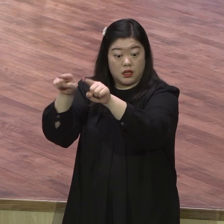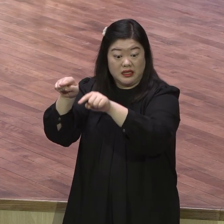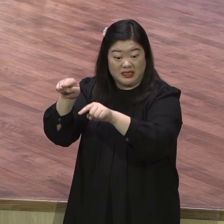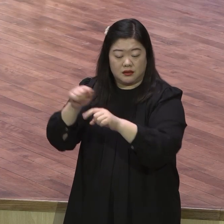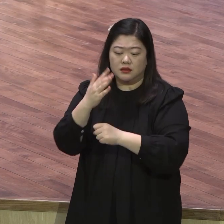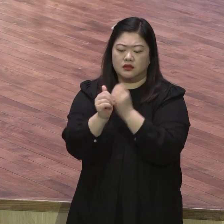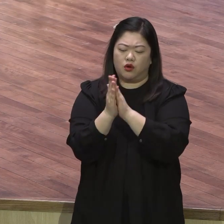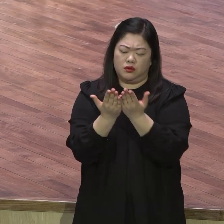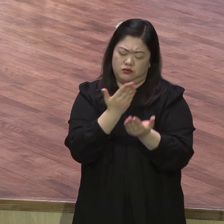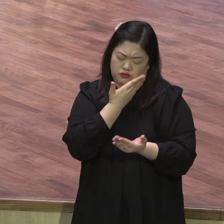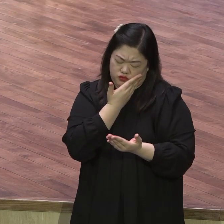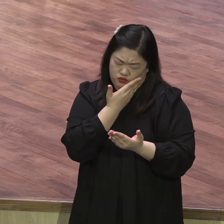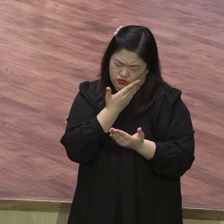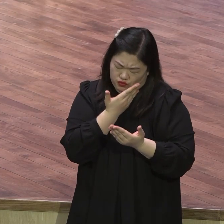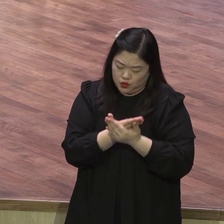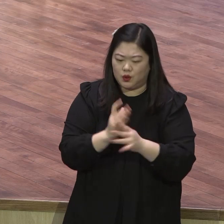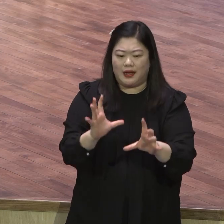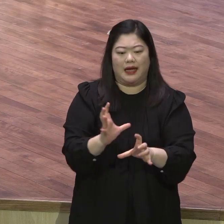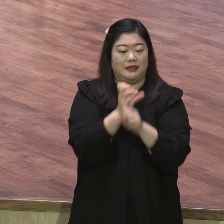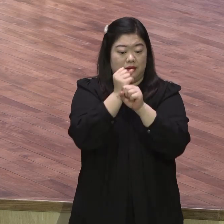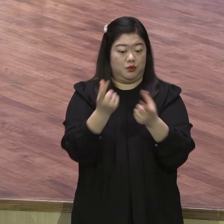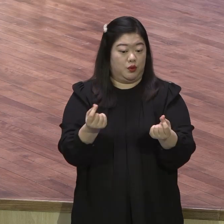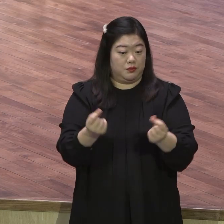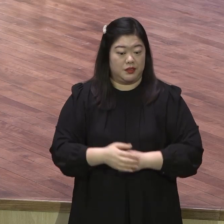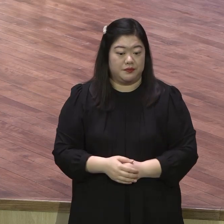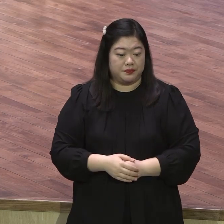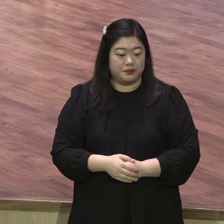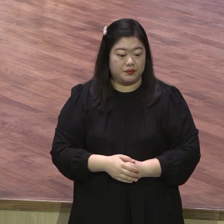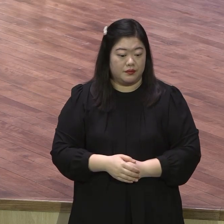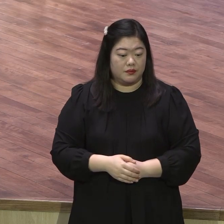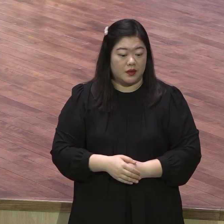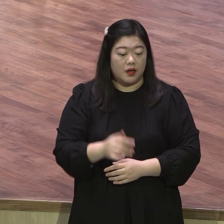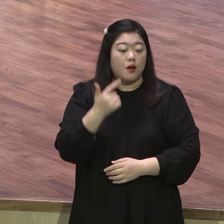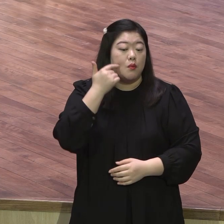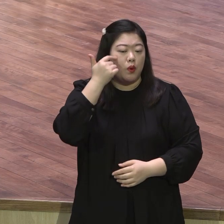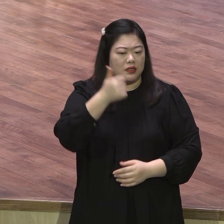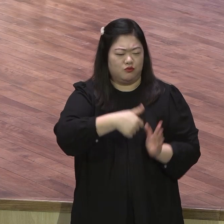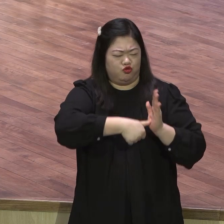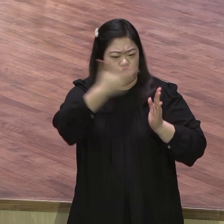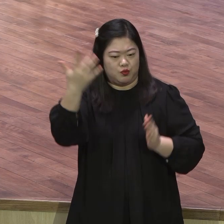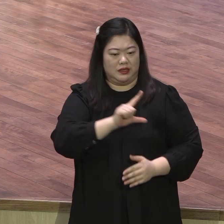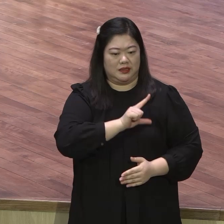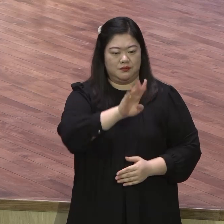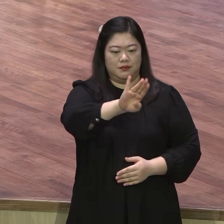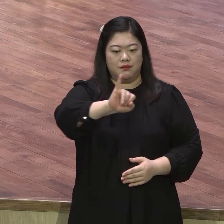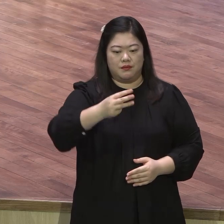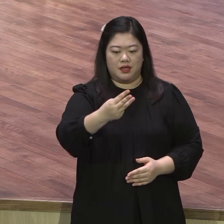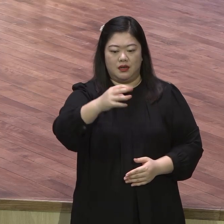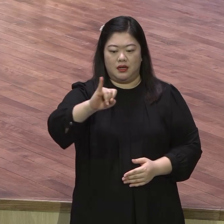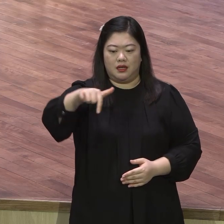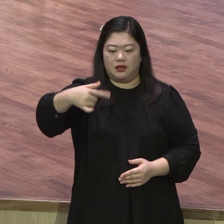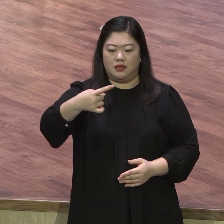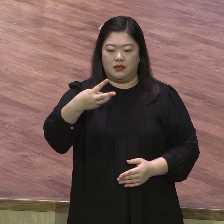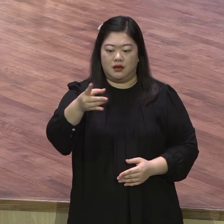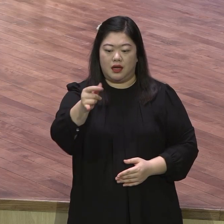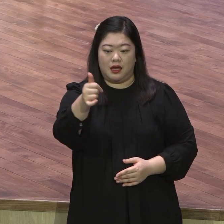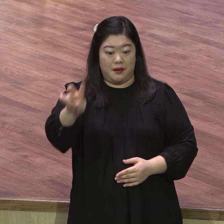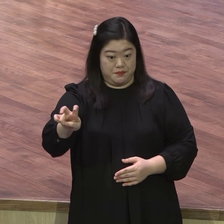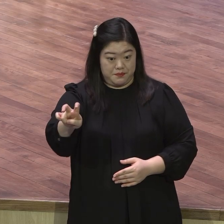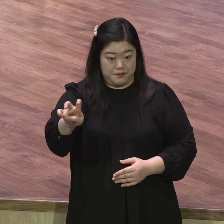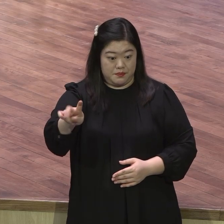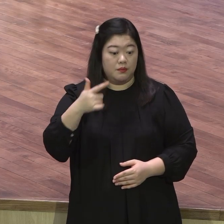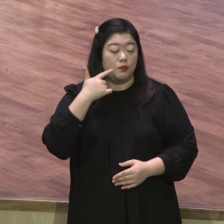세계적인 복음 전도자 빌리 그리안 목사가 이런 말을 했습니다. 내가 만일 적